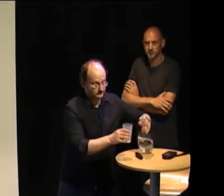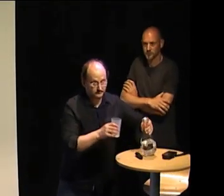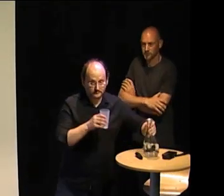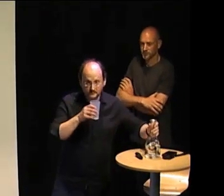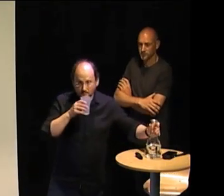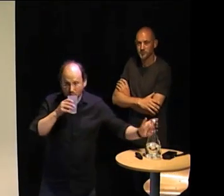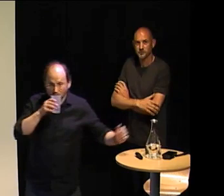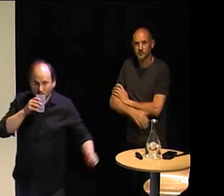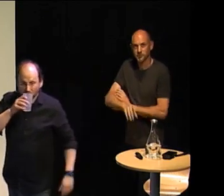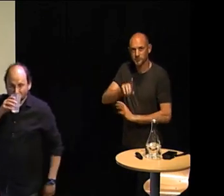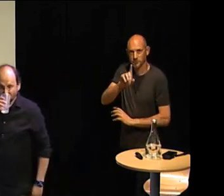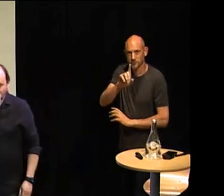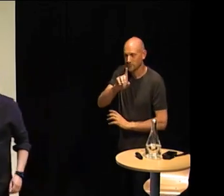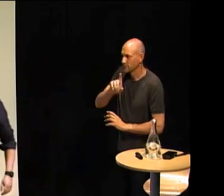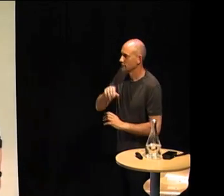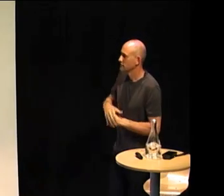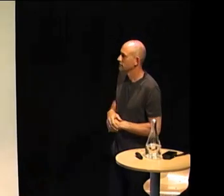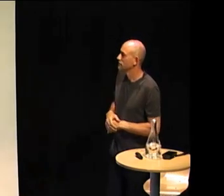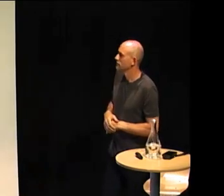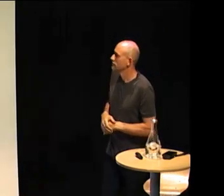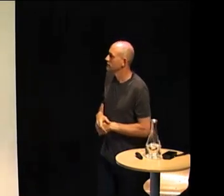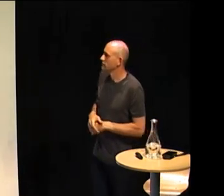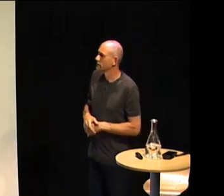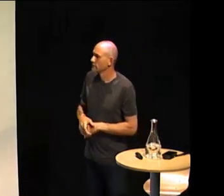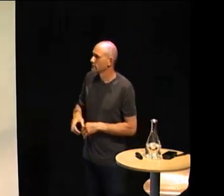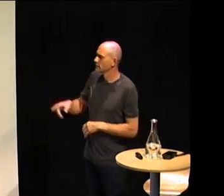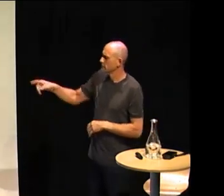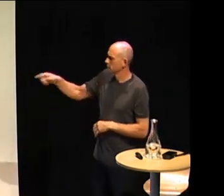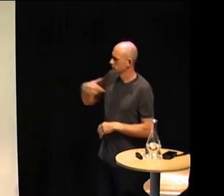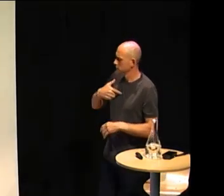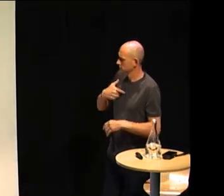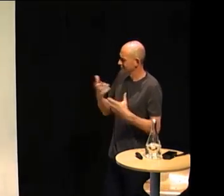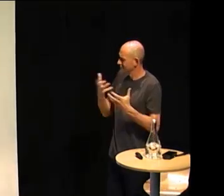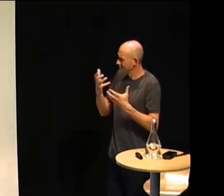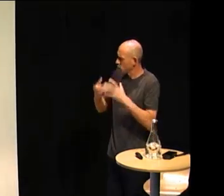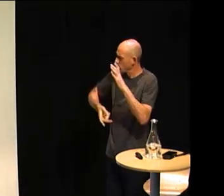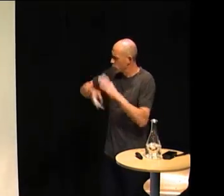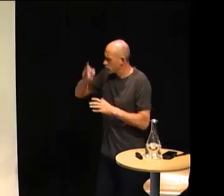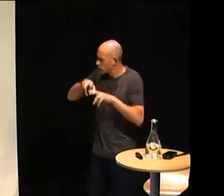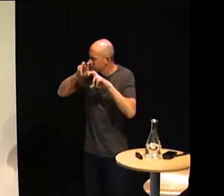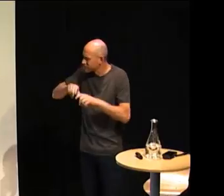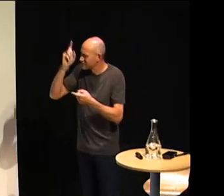Quel livre vous conseillez si on veut étudier un peu plus le sujet de la langue des signes dans le temps ?